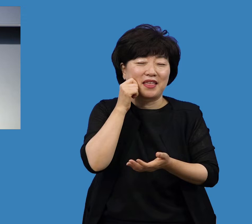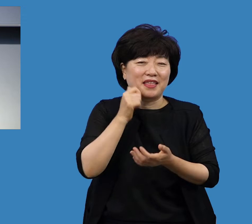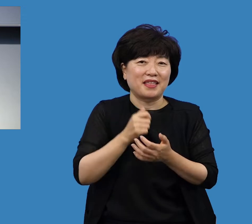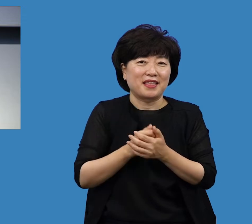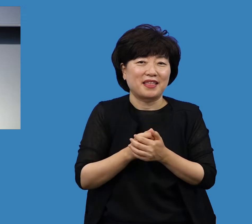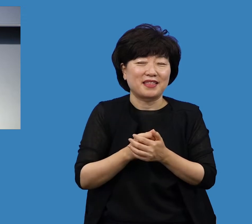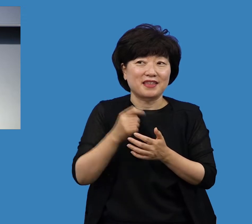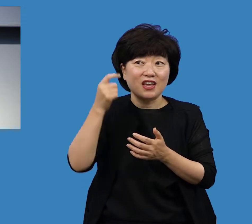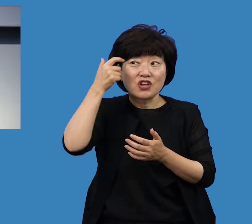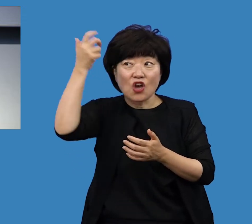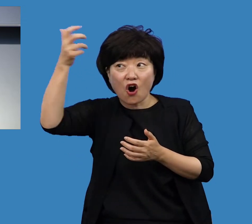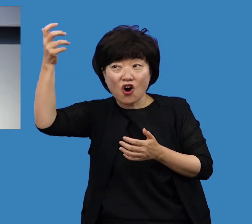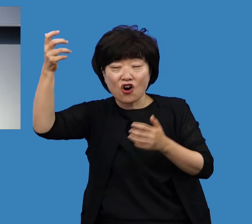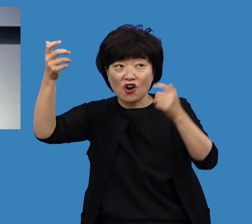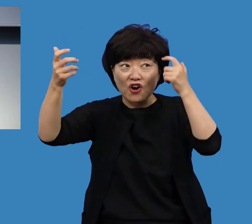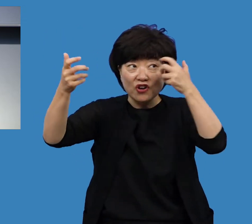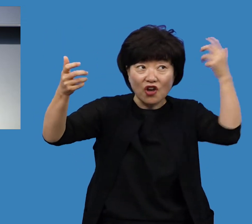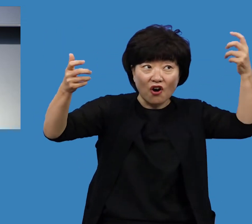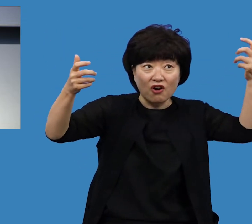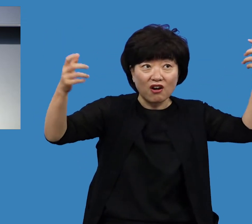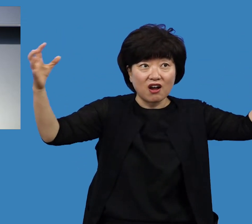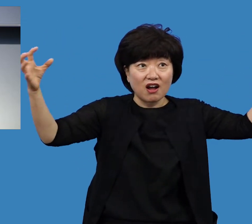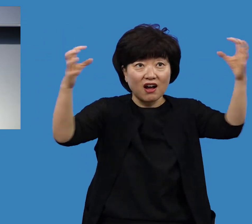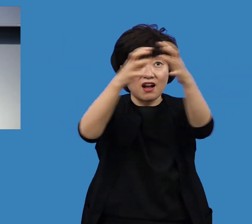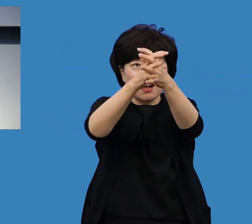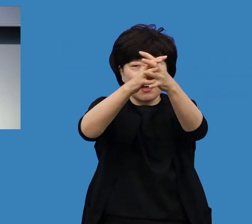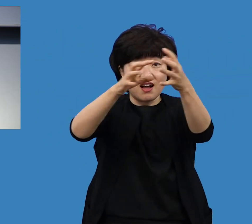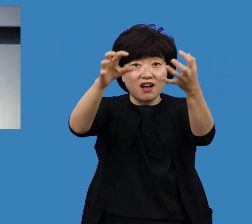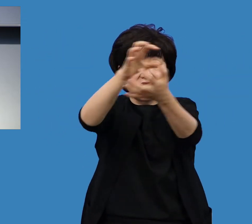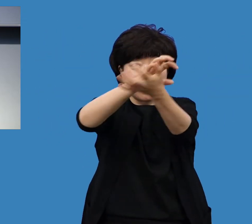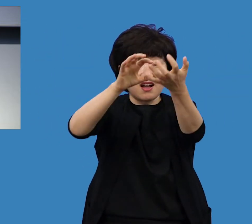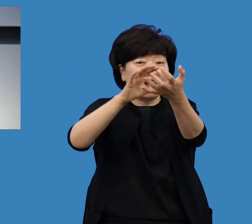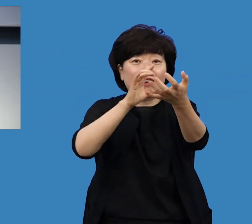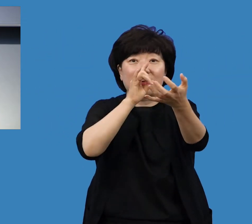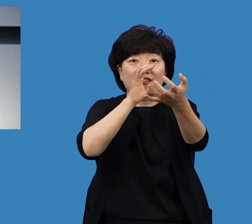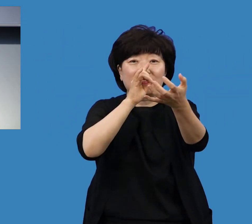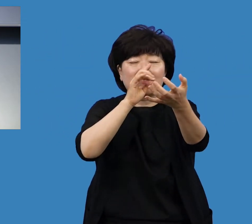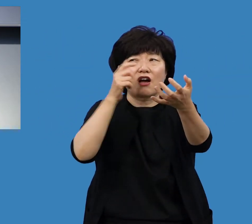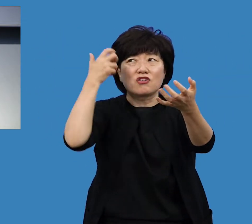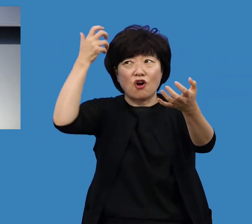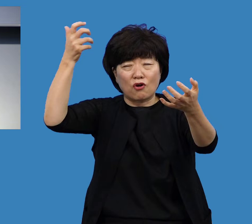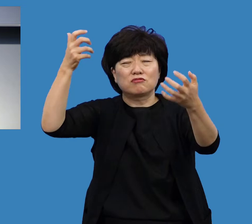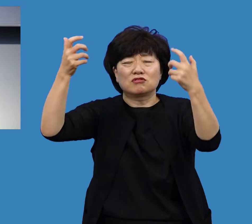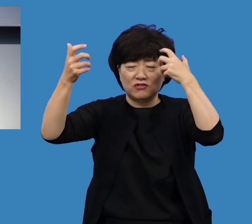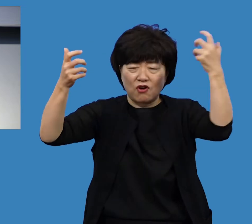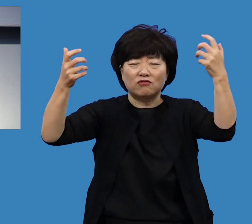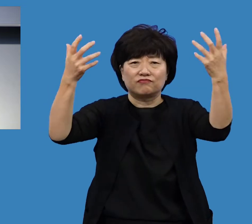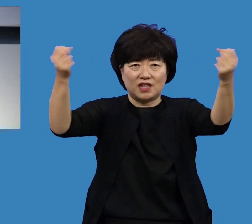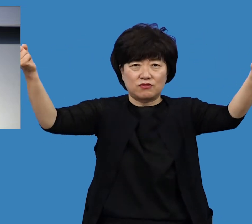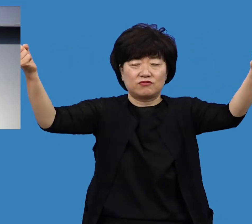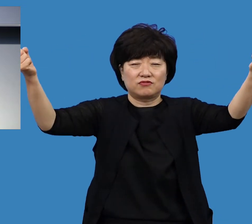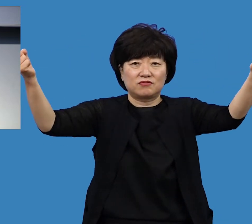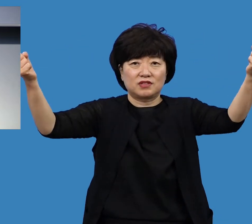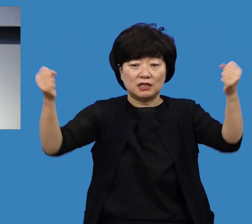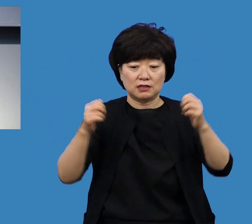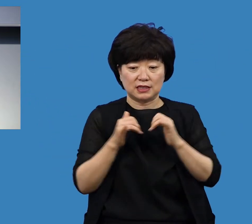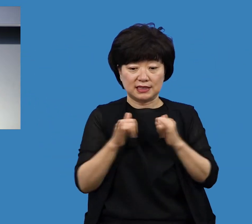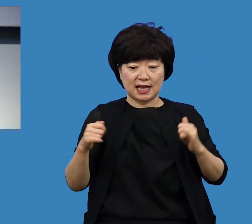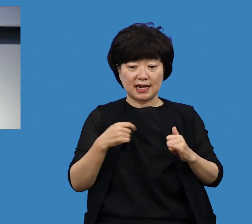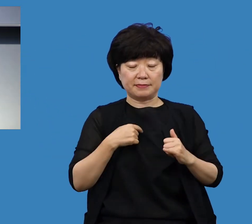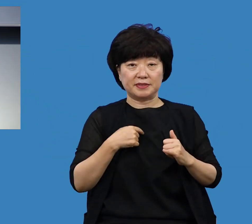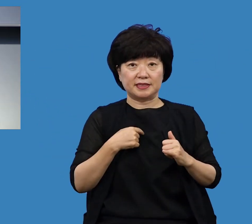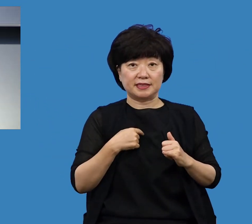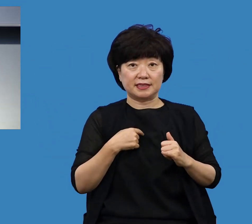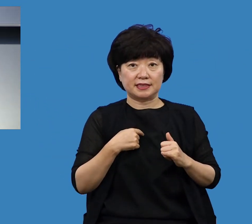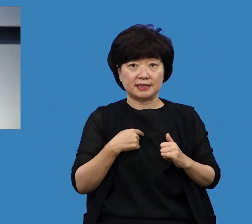또 다른 영적인 존재를 받아들일 수가 없어요. 그래서 영적인 존재는 그냥 그 자체로 영적인 존재야. 그런데 사람은 어떤